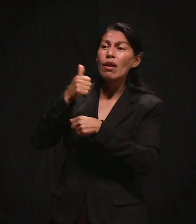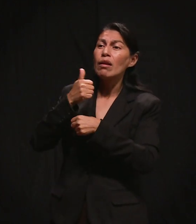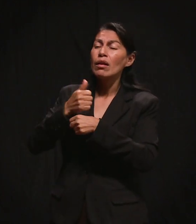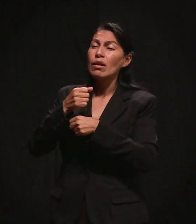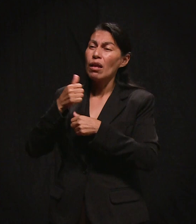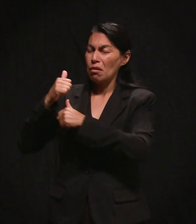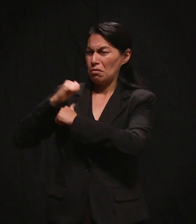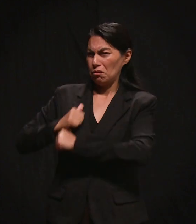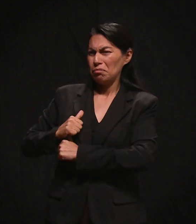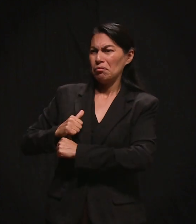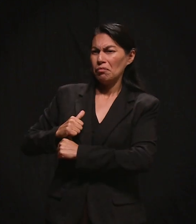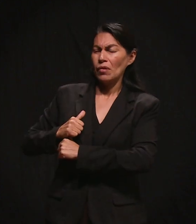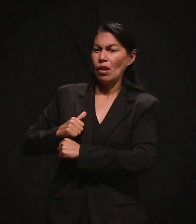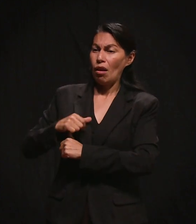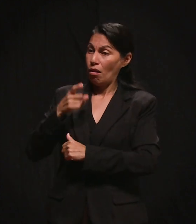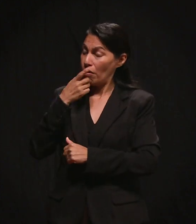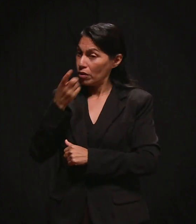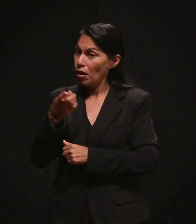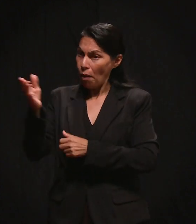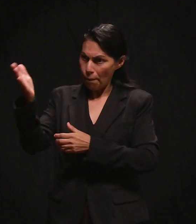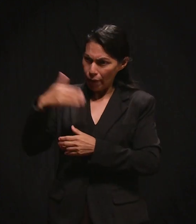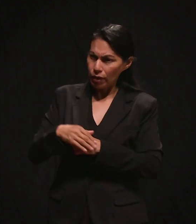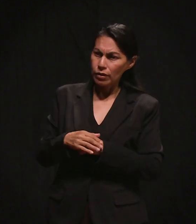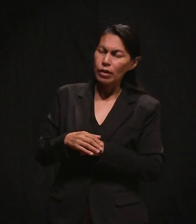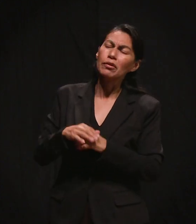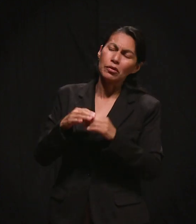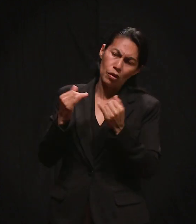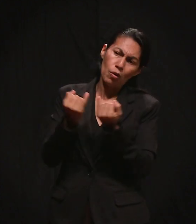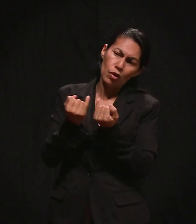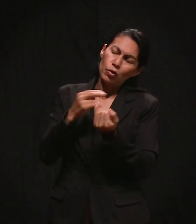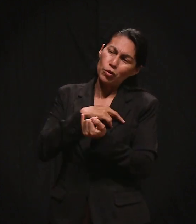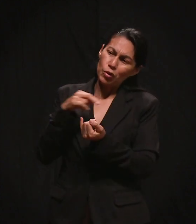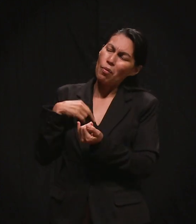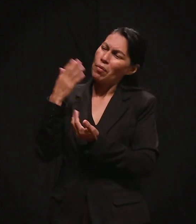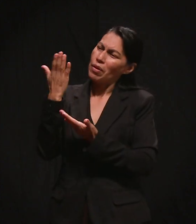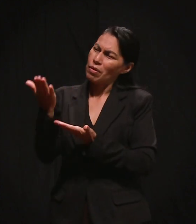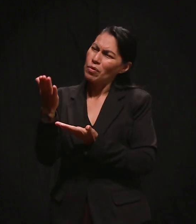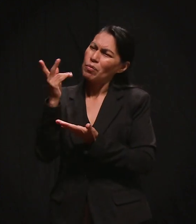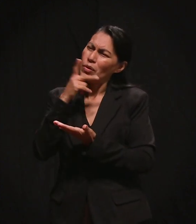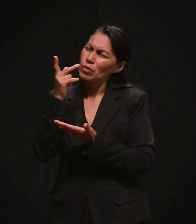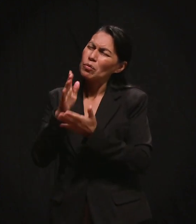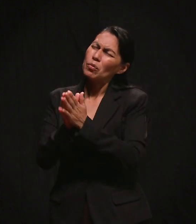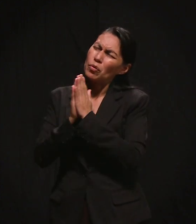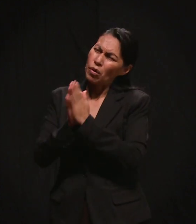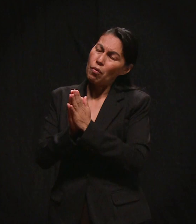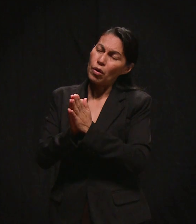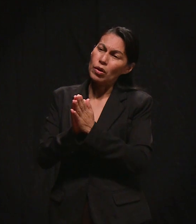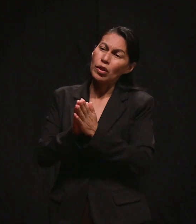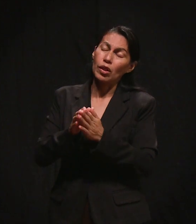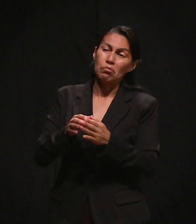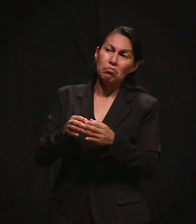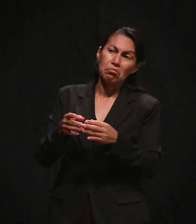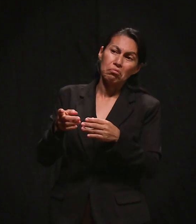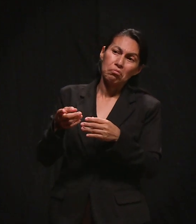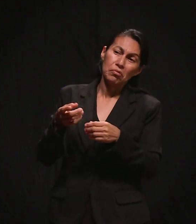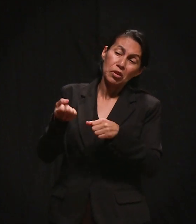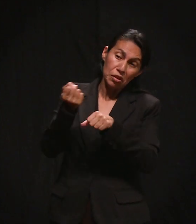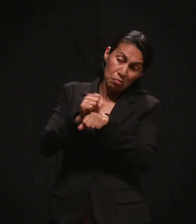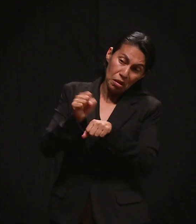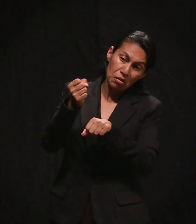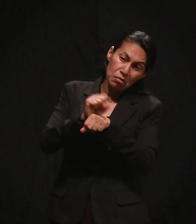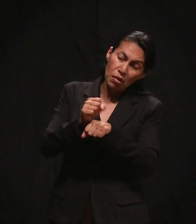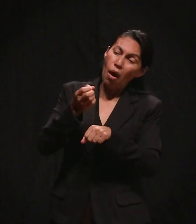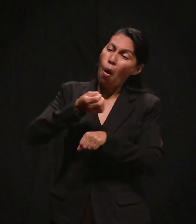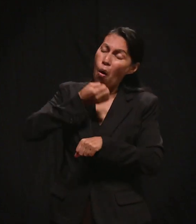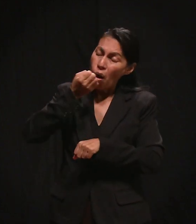pastor que fuera y ungiera a mi abuela y nosotros hicimos oraciones durante algunas semanas